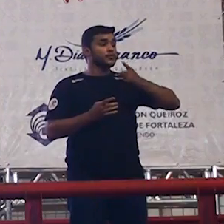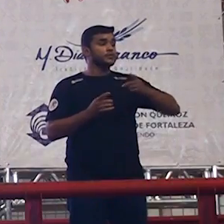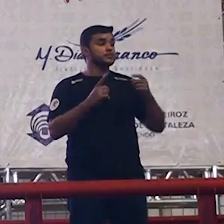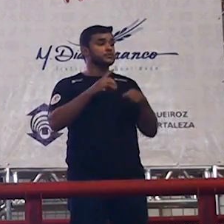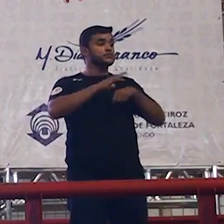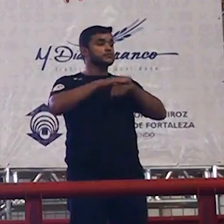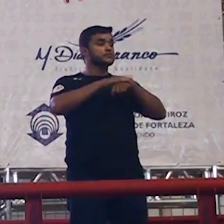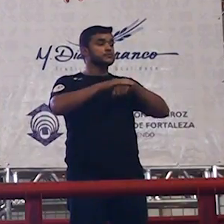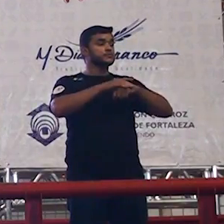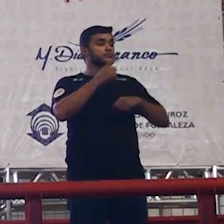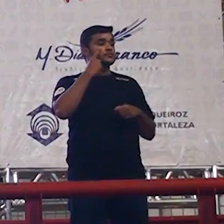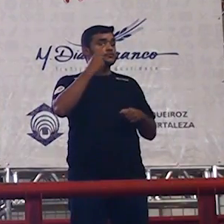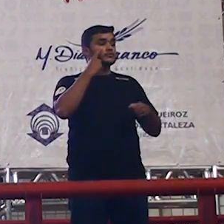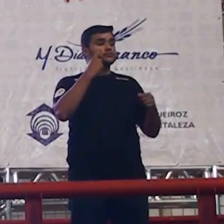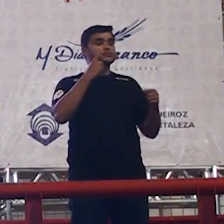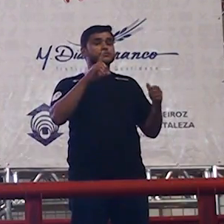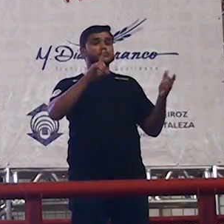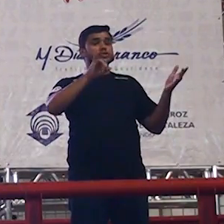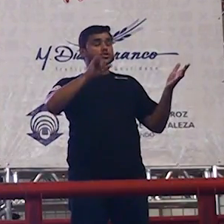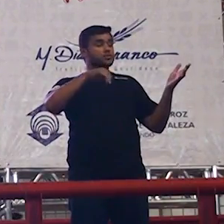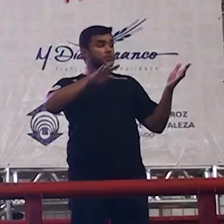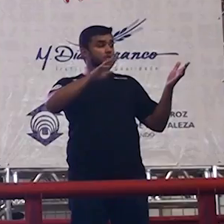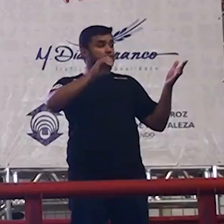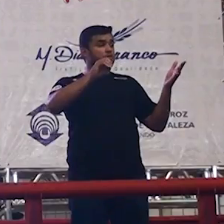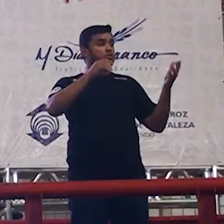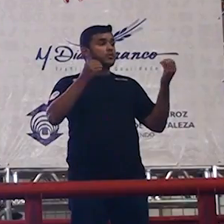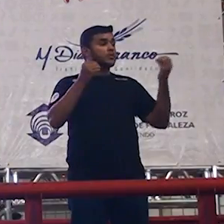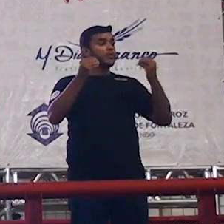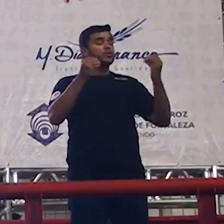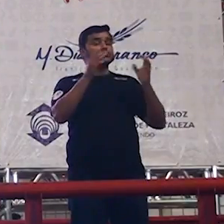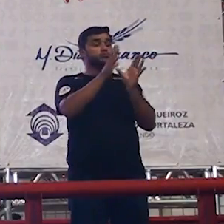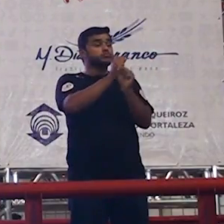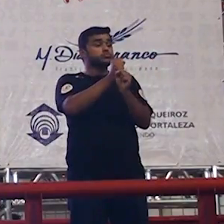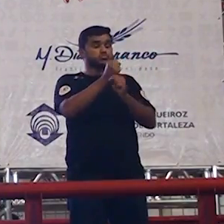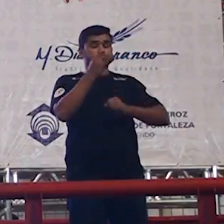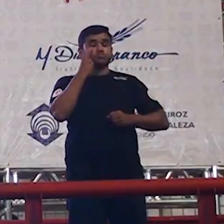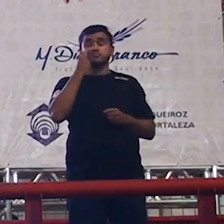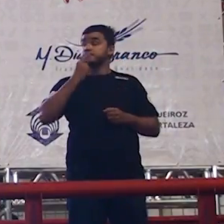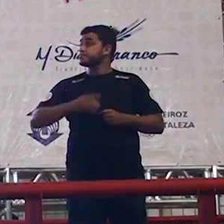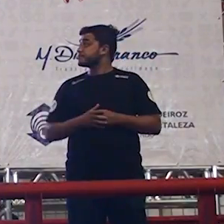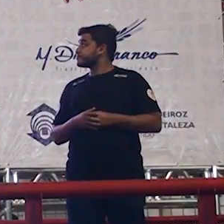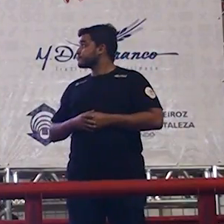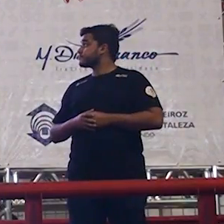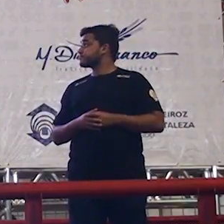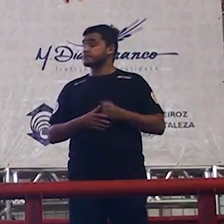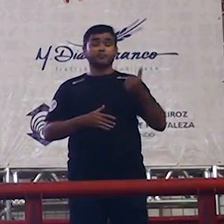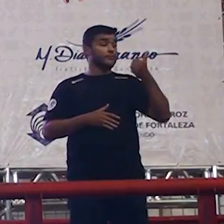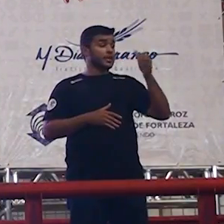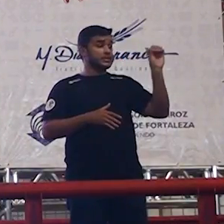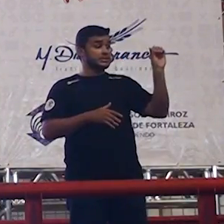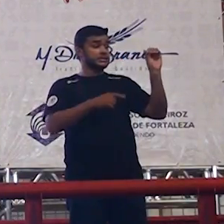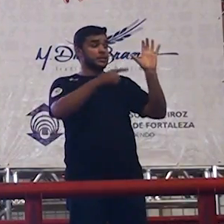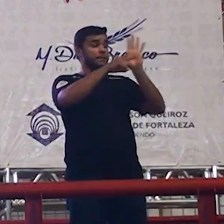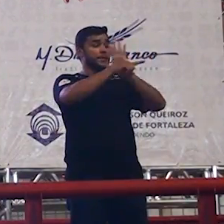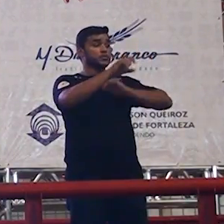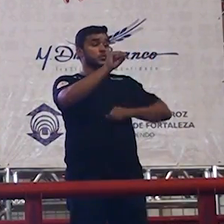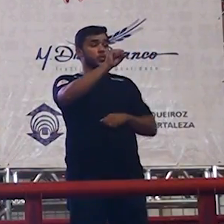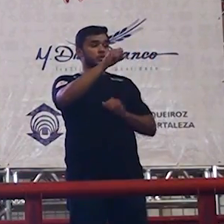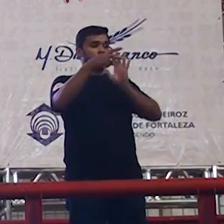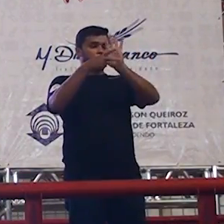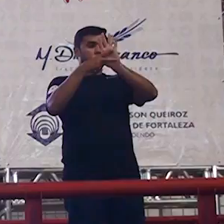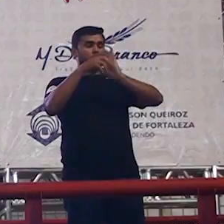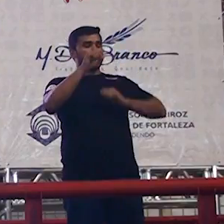quadrado. 4 ao quadrado que é 16. O que é que vai aumentar? 16 menos 8, que é igual a